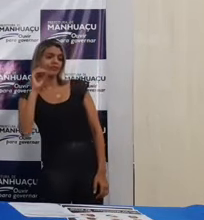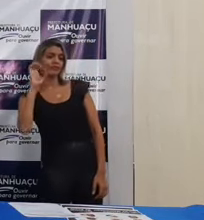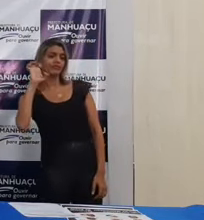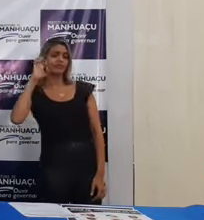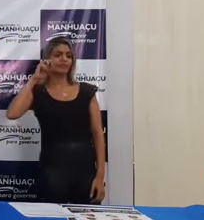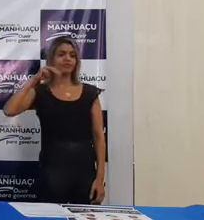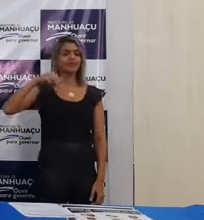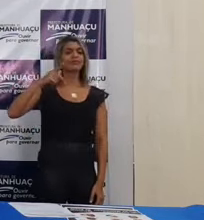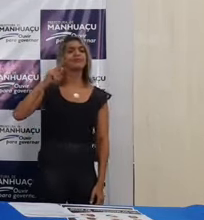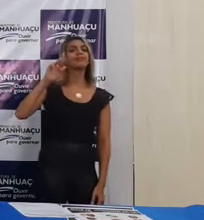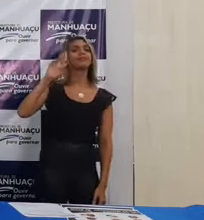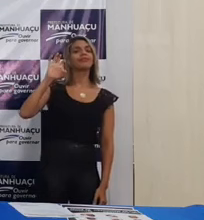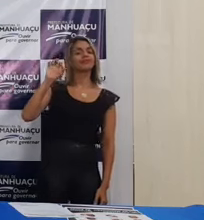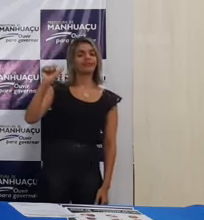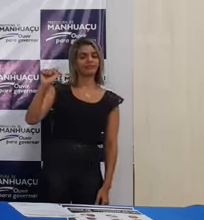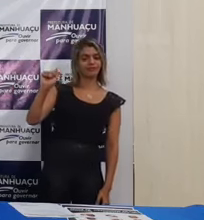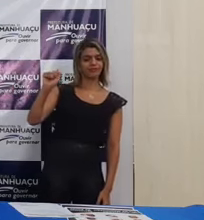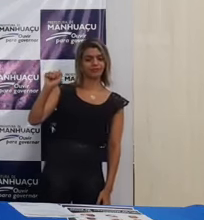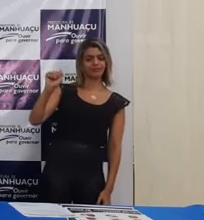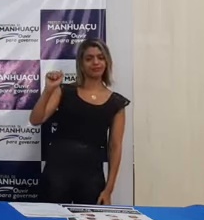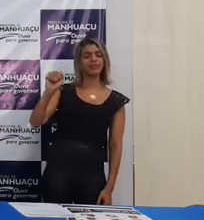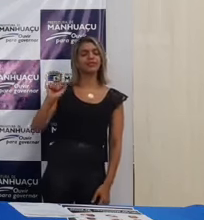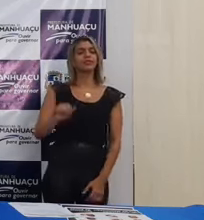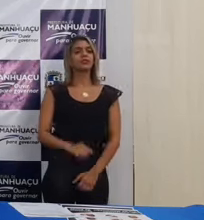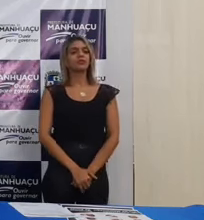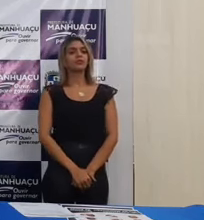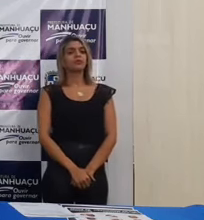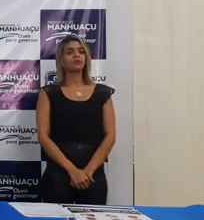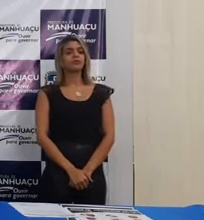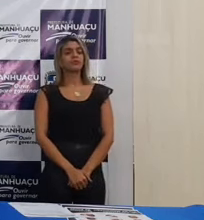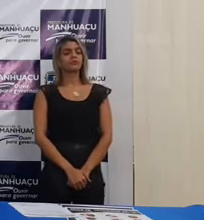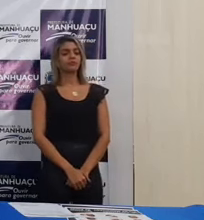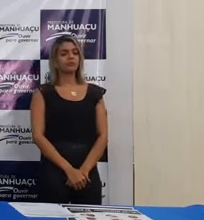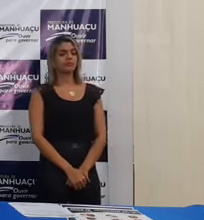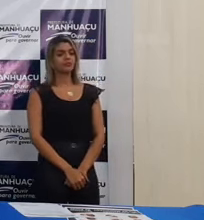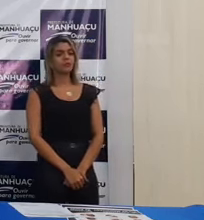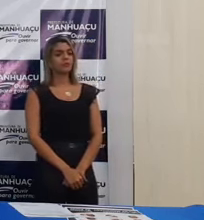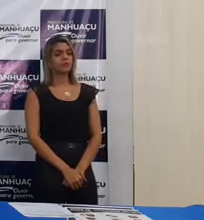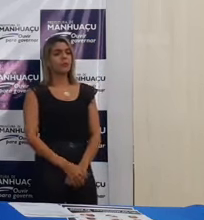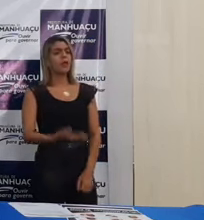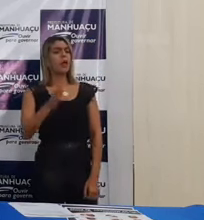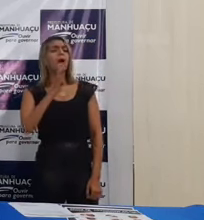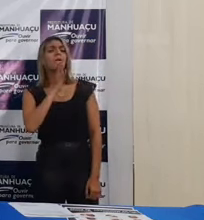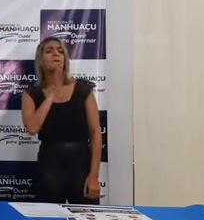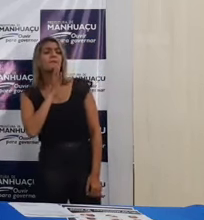está. Eu não estou me lixando, tipo assim, um exemplo, para os outros. Mas vamos convencer eles